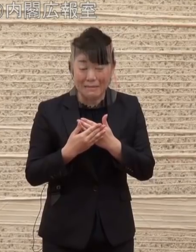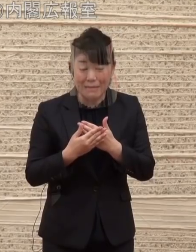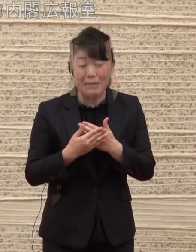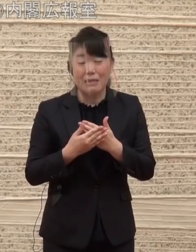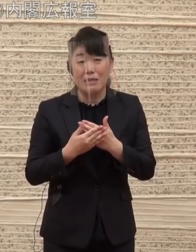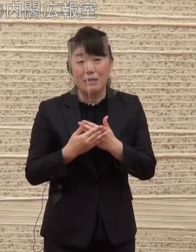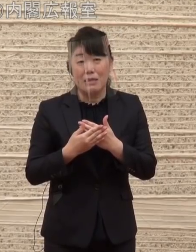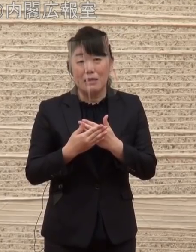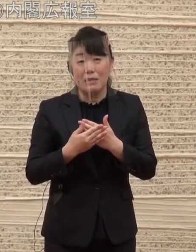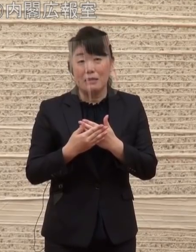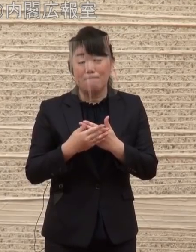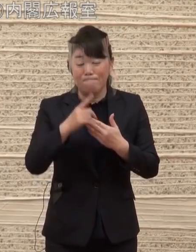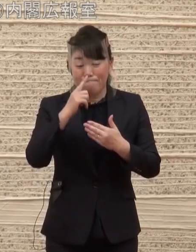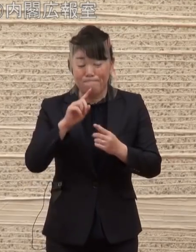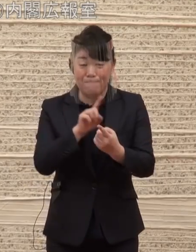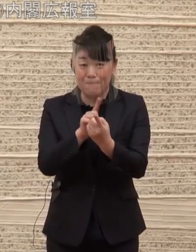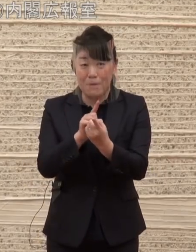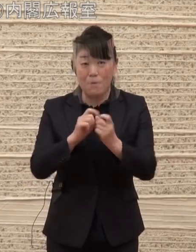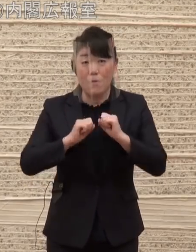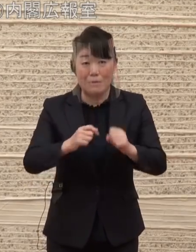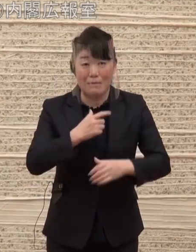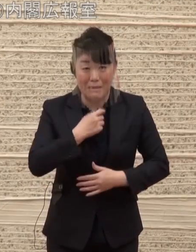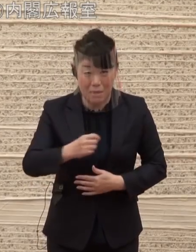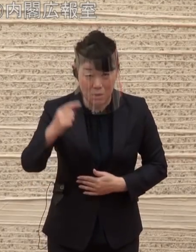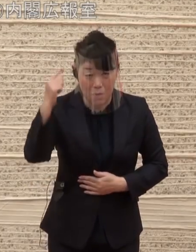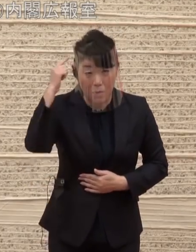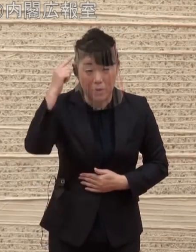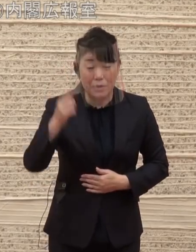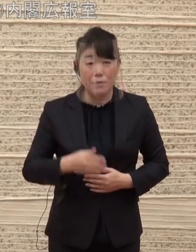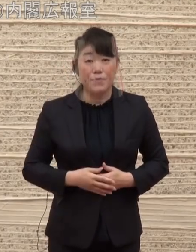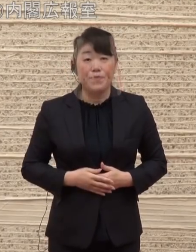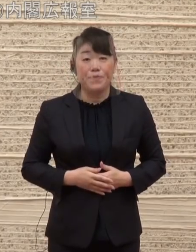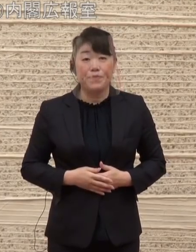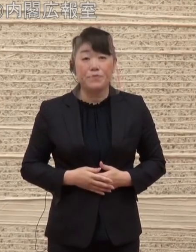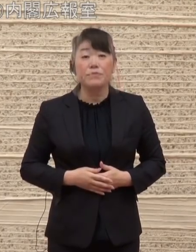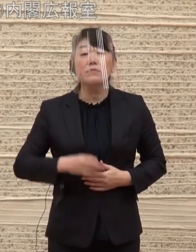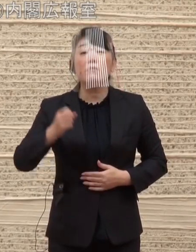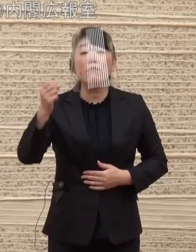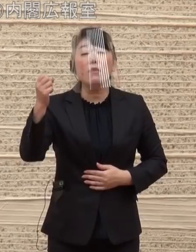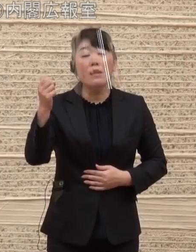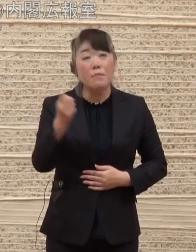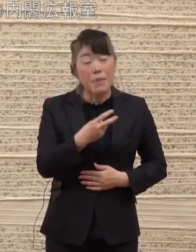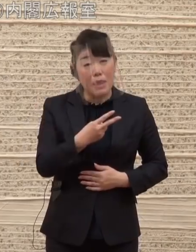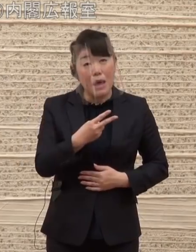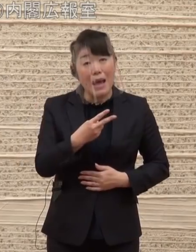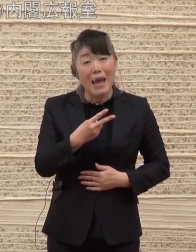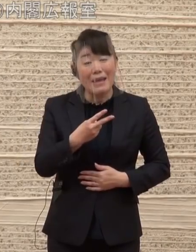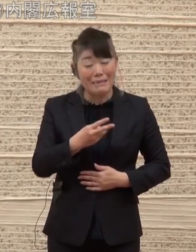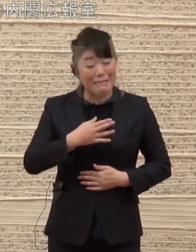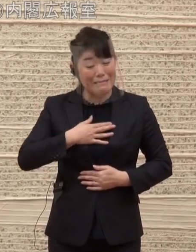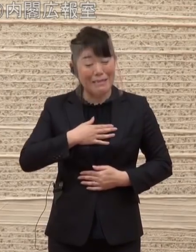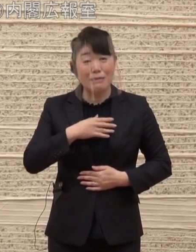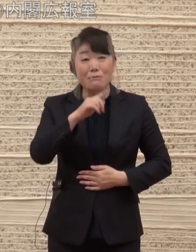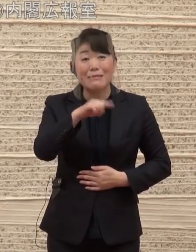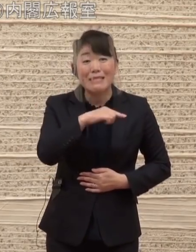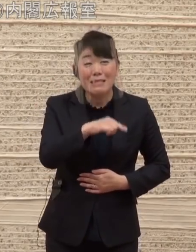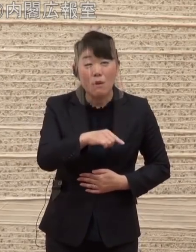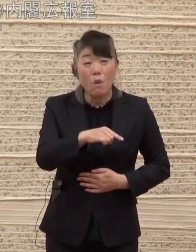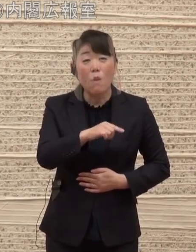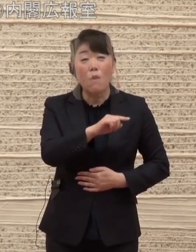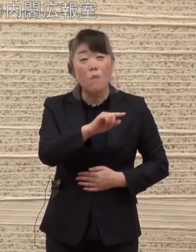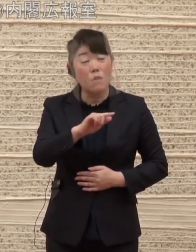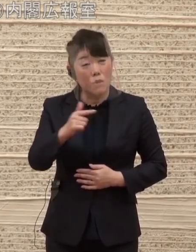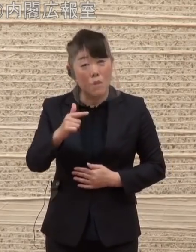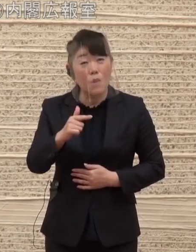て対応していきたいと思いますまたの身近な地銀や信金真相を